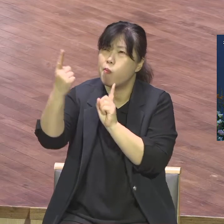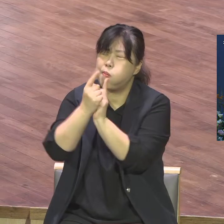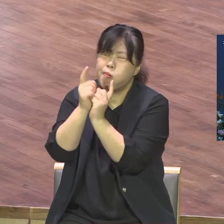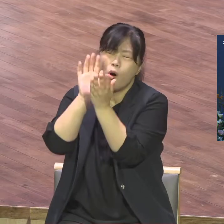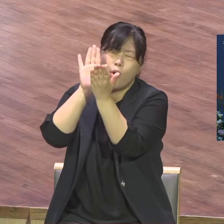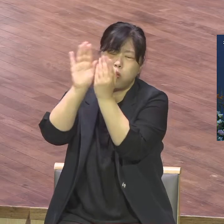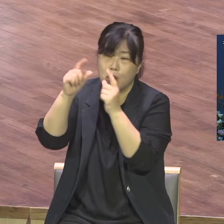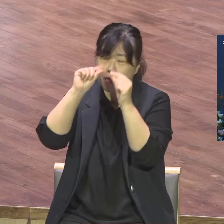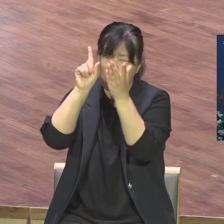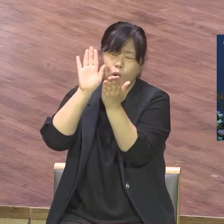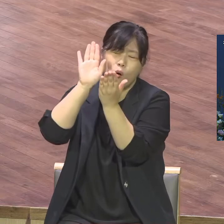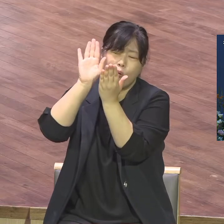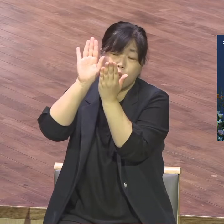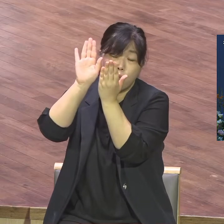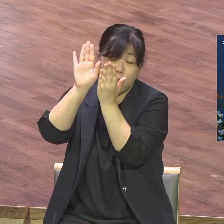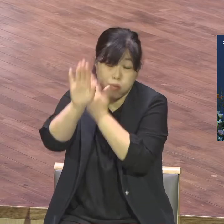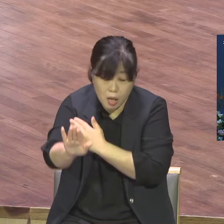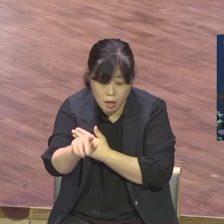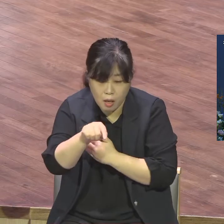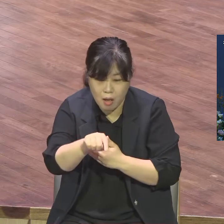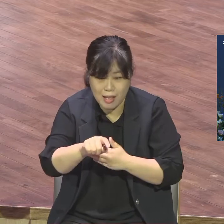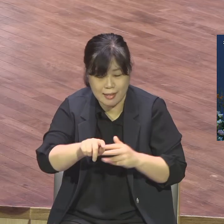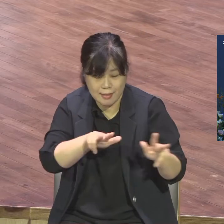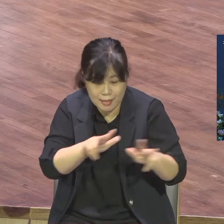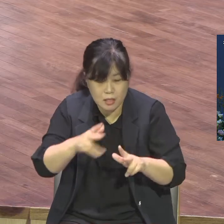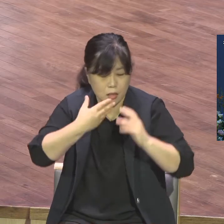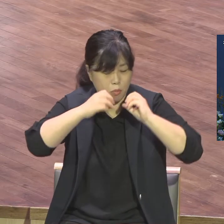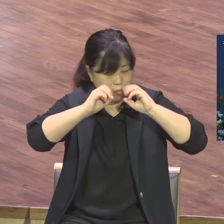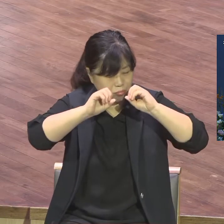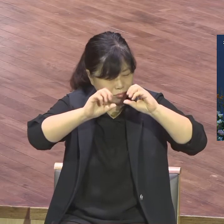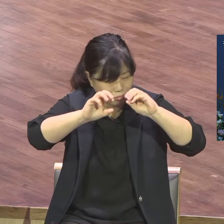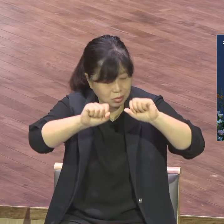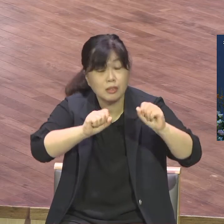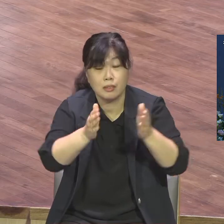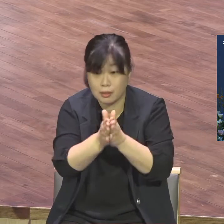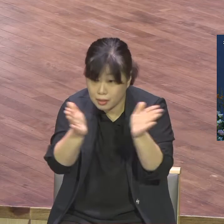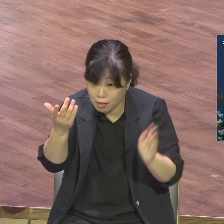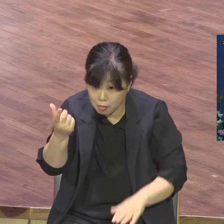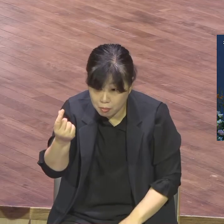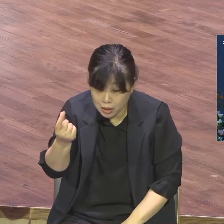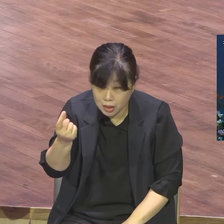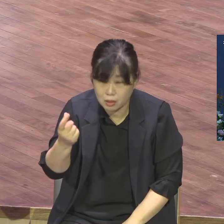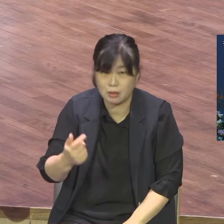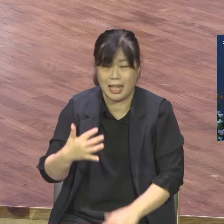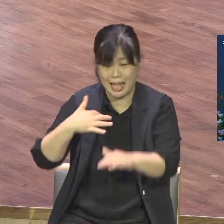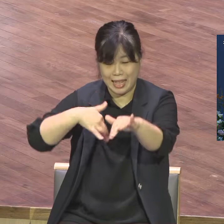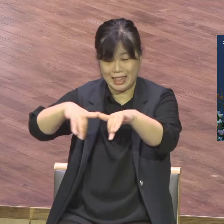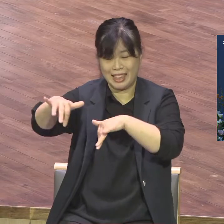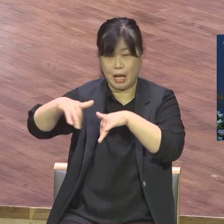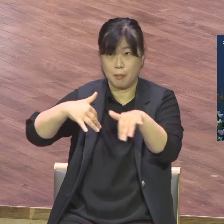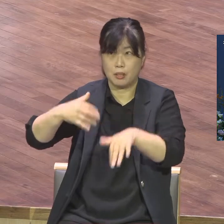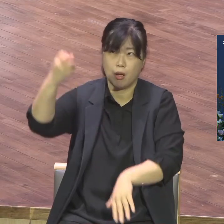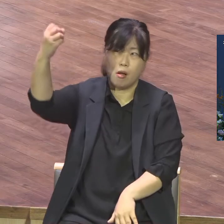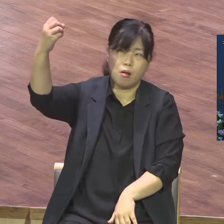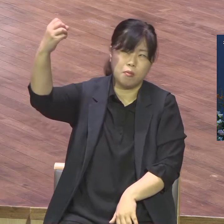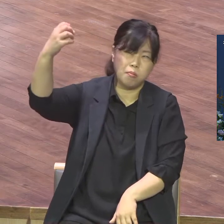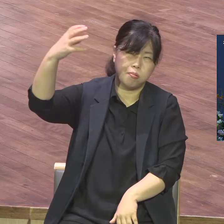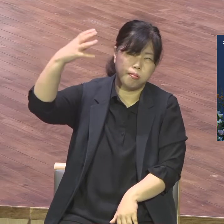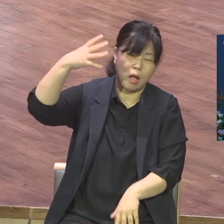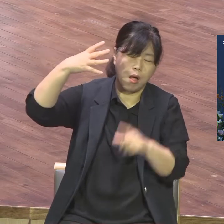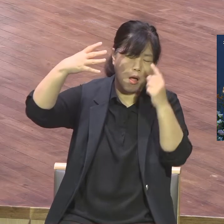되었어요. 3일만 눈이 어두워서 강한 빛보다 더 강한 빛이 비치니까 눈이 어두워서 보이질